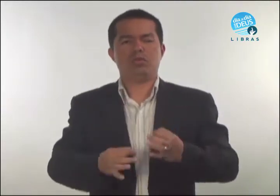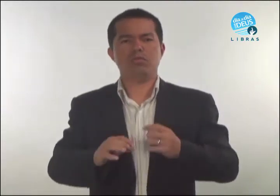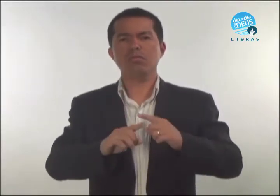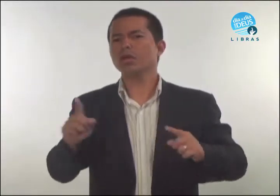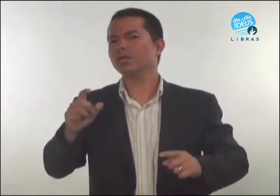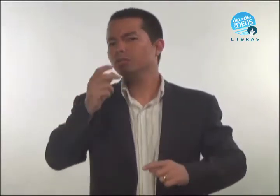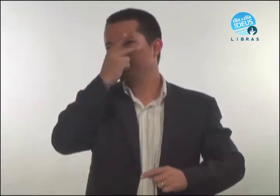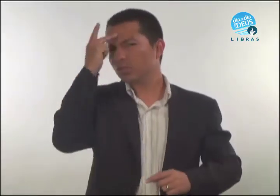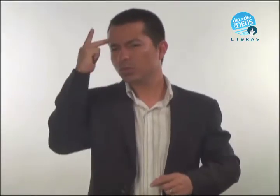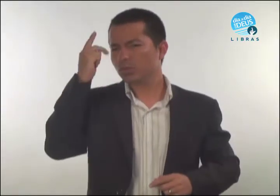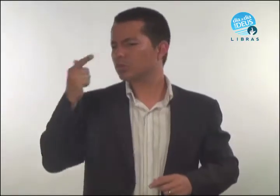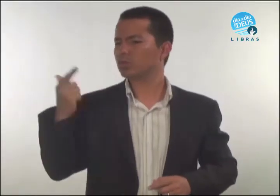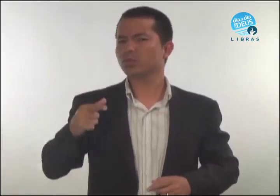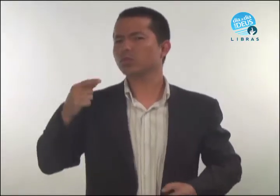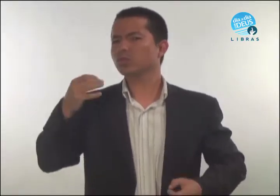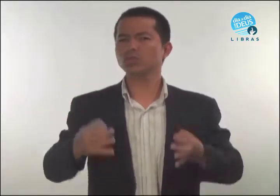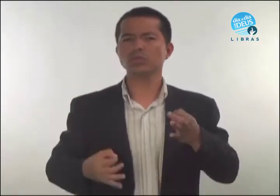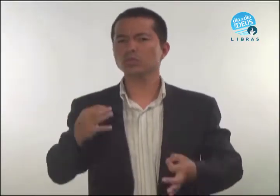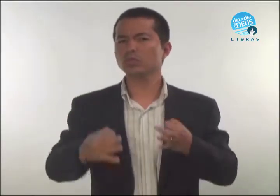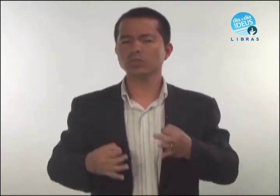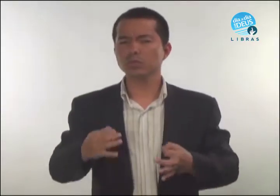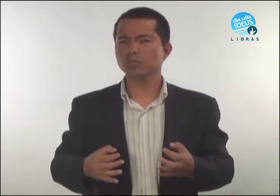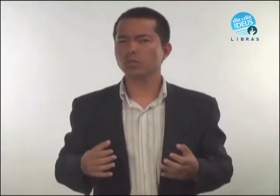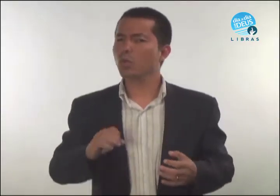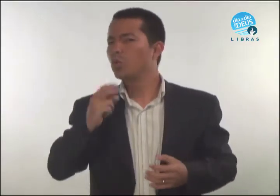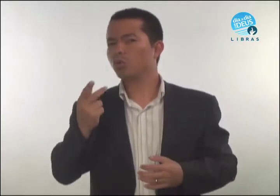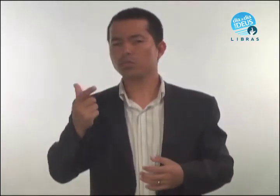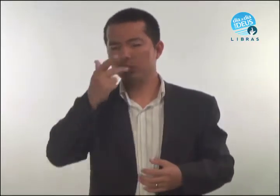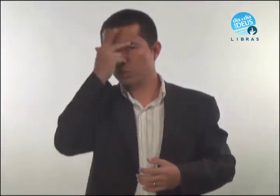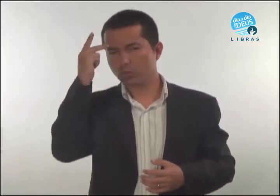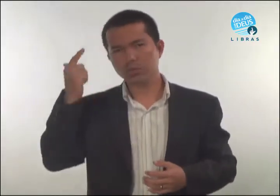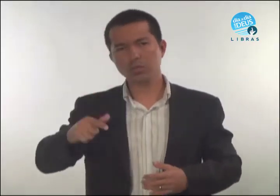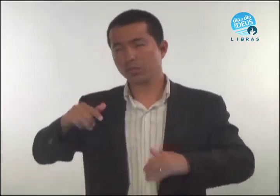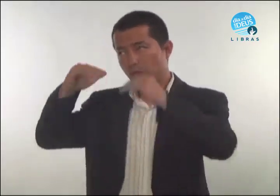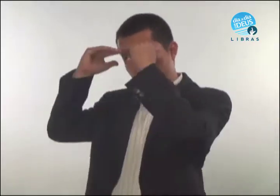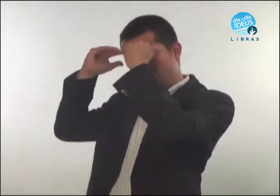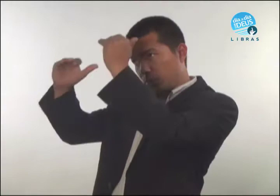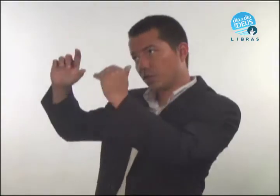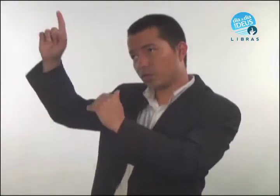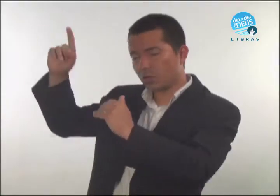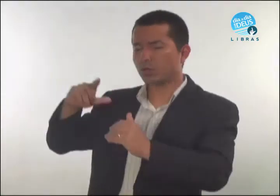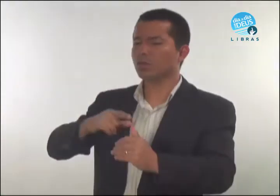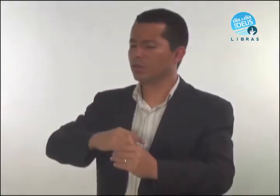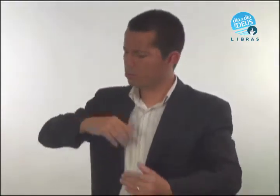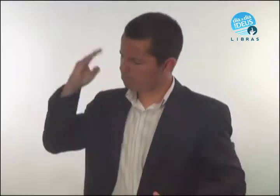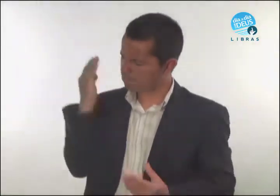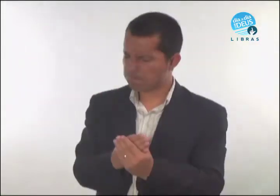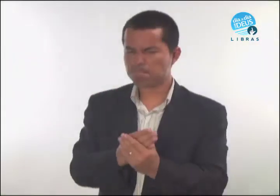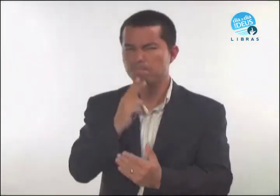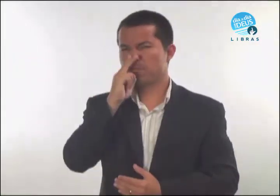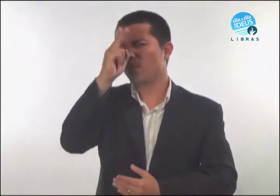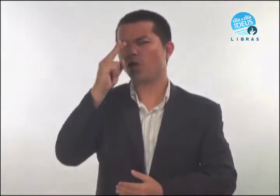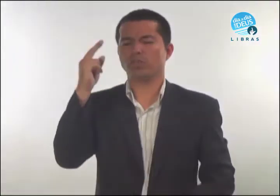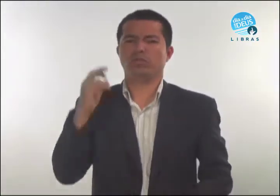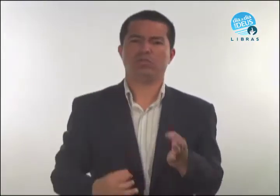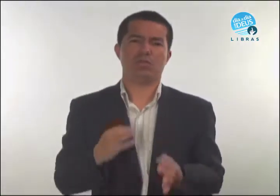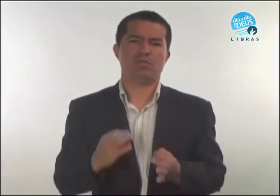não obedecem ao Evangelho de Deus? O que a Bíblia está dizendo é o seguinte: o Espírito Santo está vivo, Ele está ensinando para a